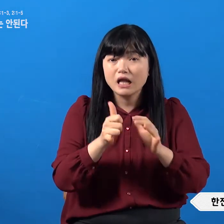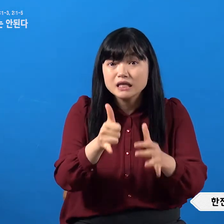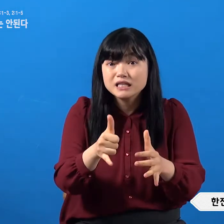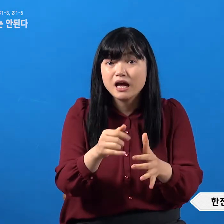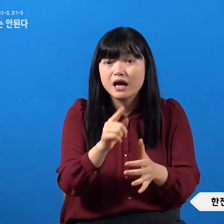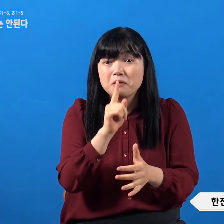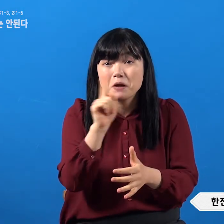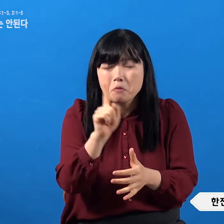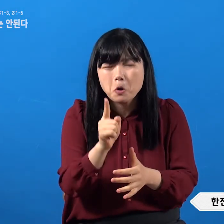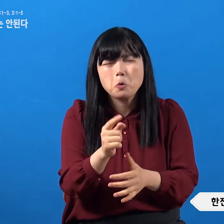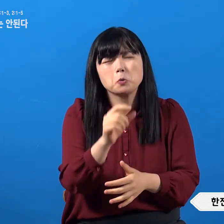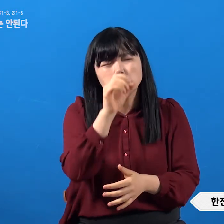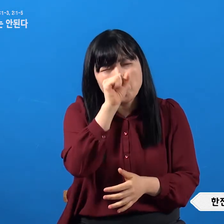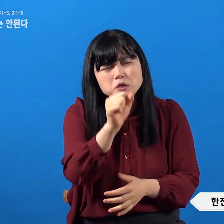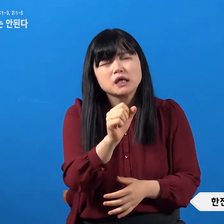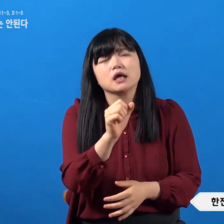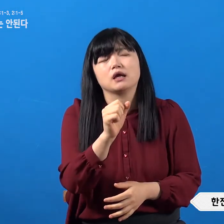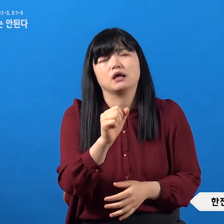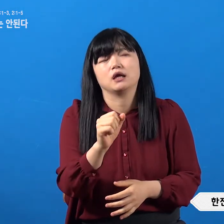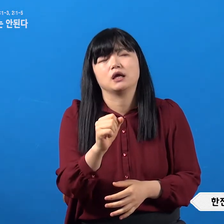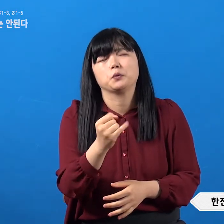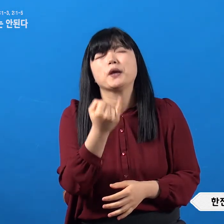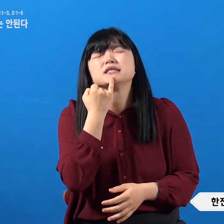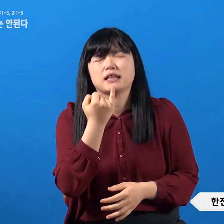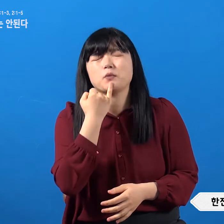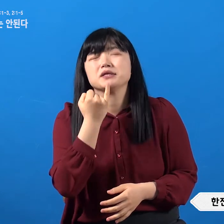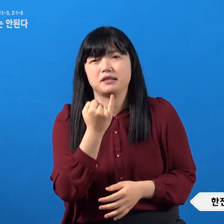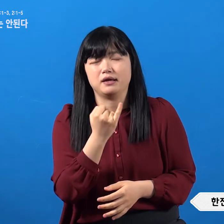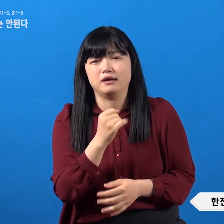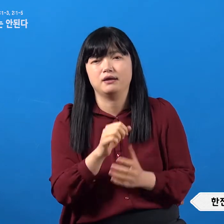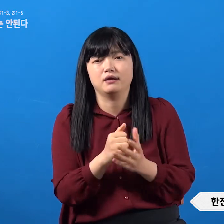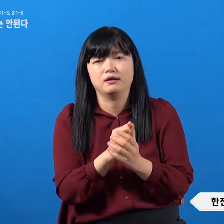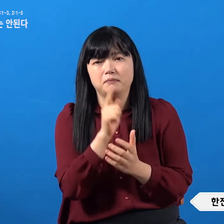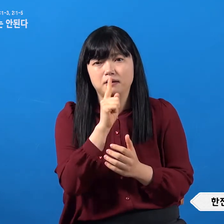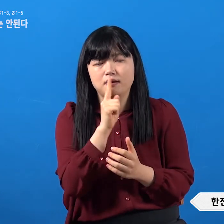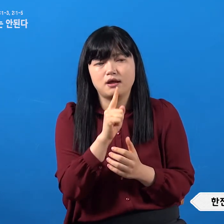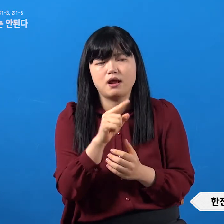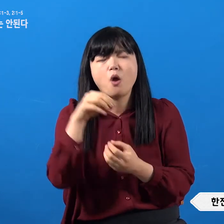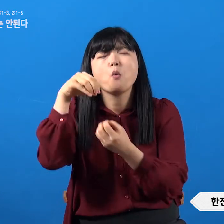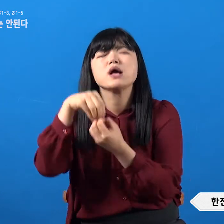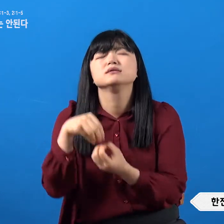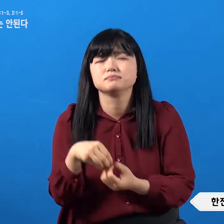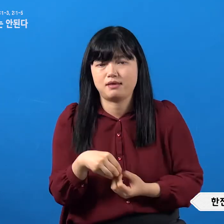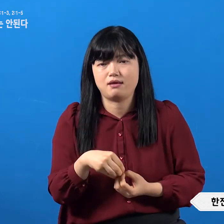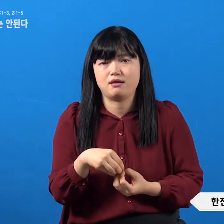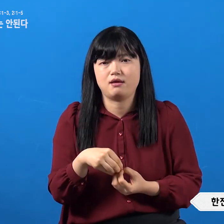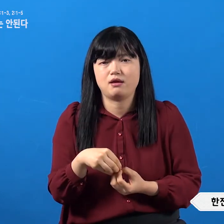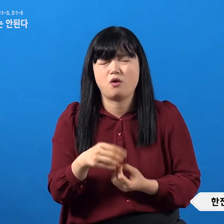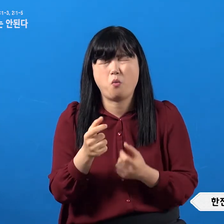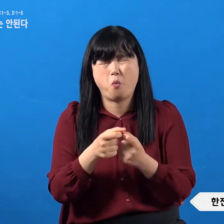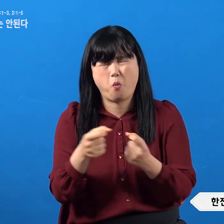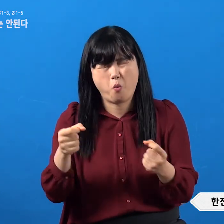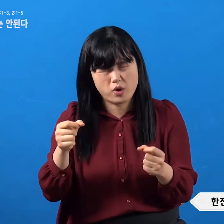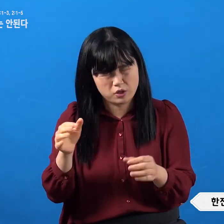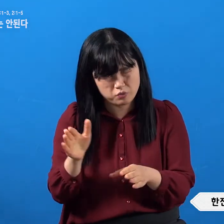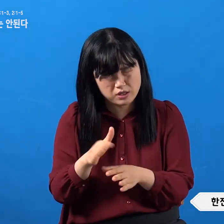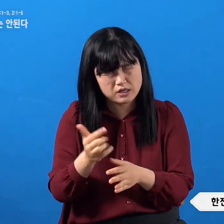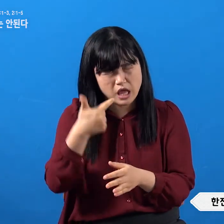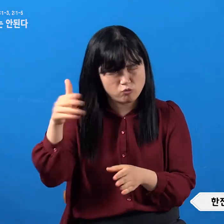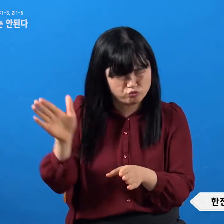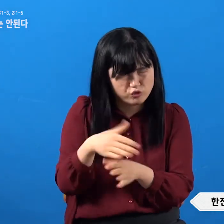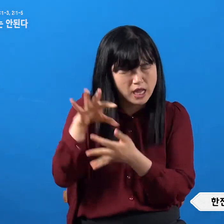세상은 늘 좋은 게 좋다고 합니다. 그리고 관행이라고 합니다. 오랫동안 해왔고 다 하고